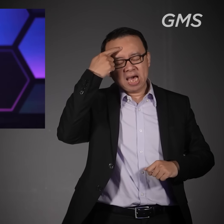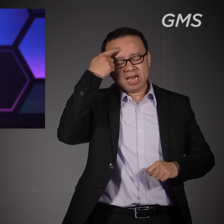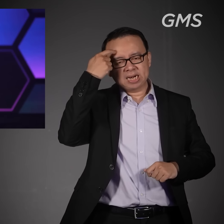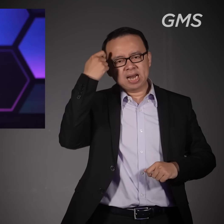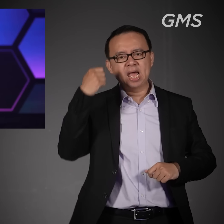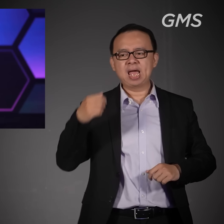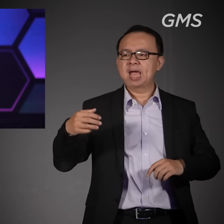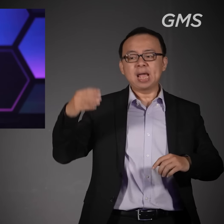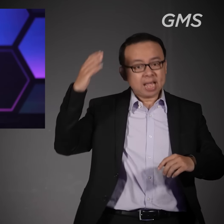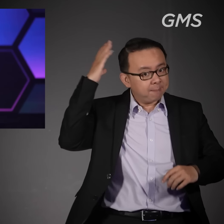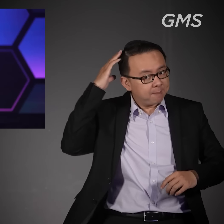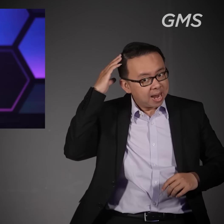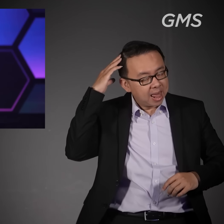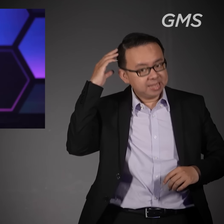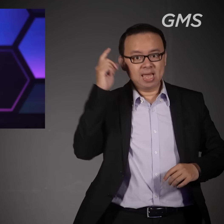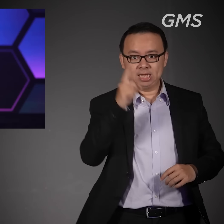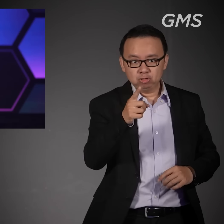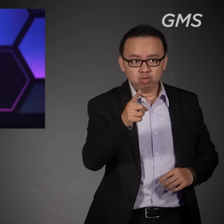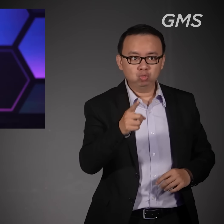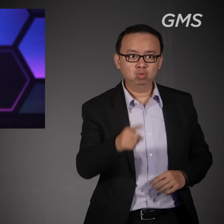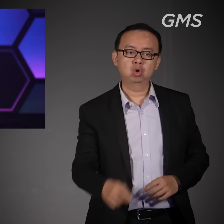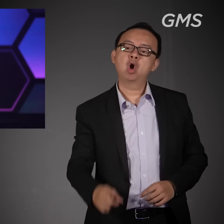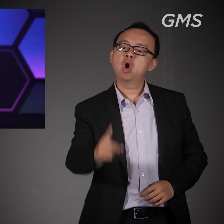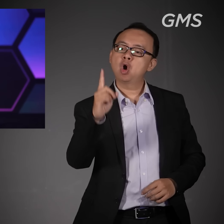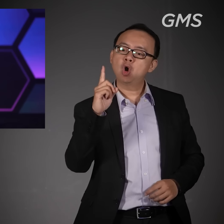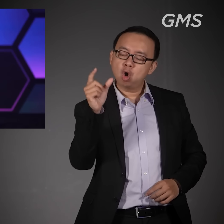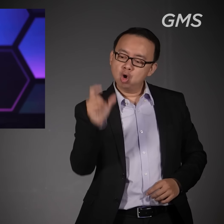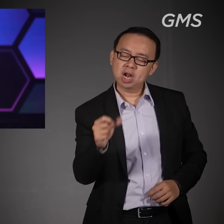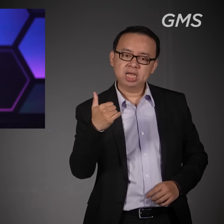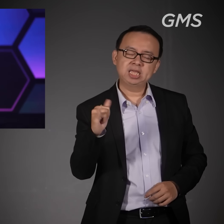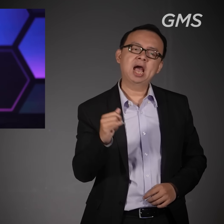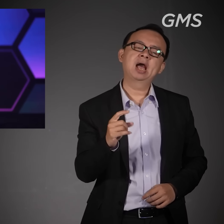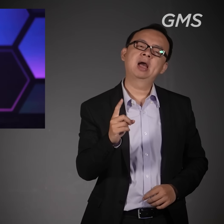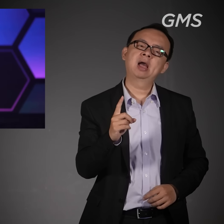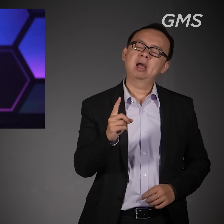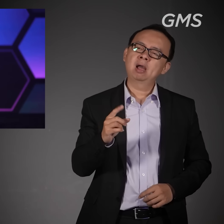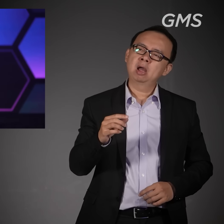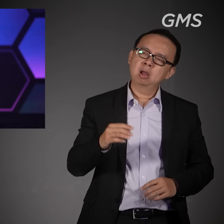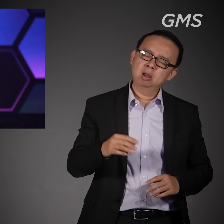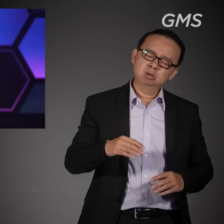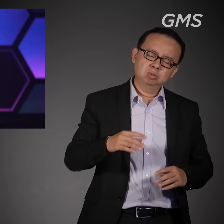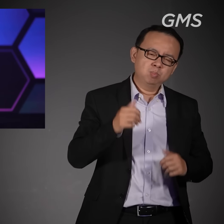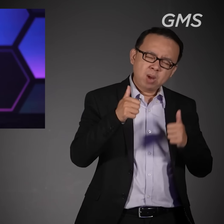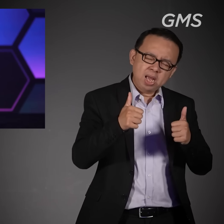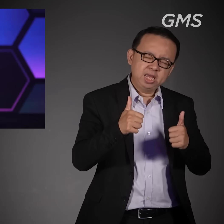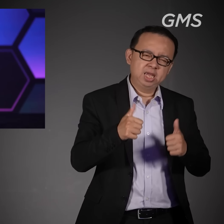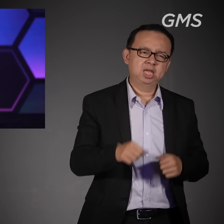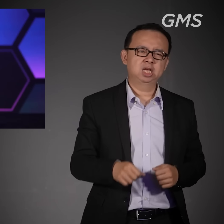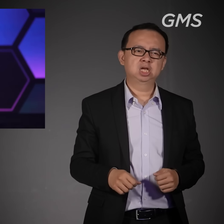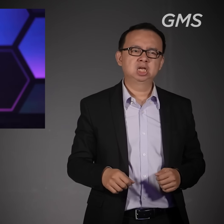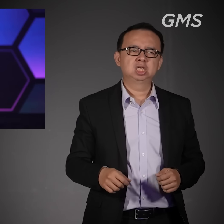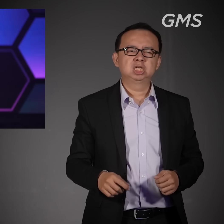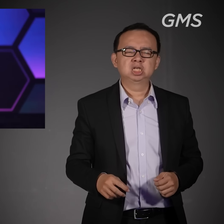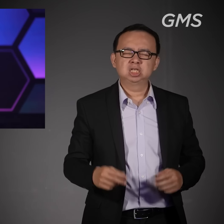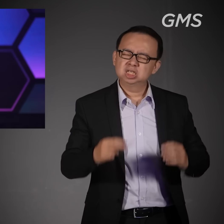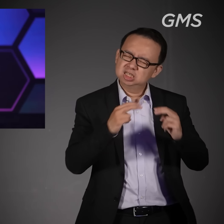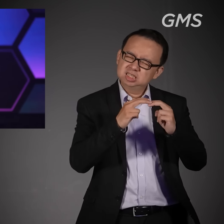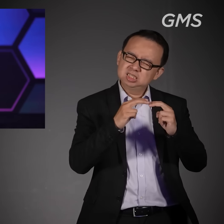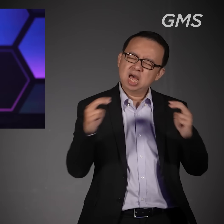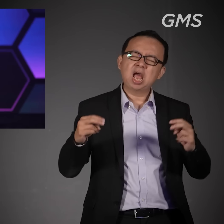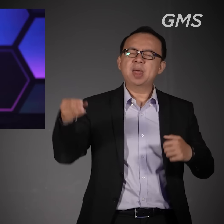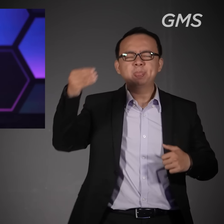kepalanya adalah seseorang yang penuh pemahaman. Maha pengertian. Very understanding the